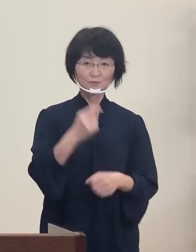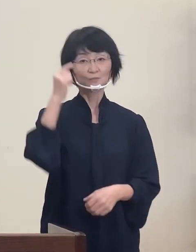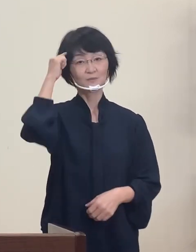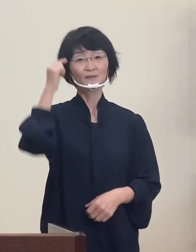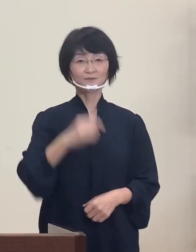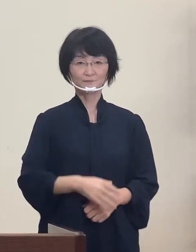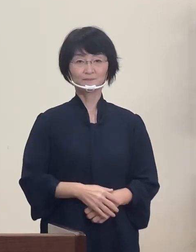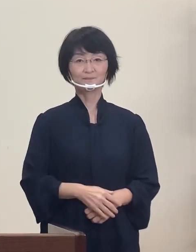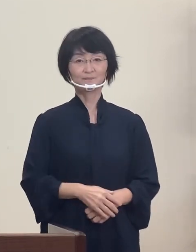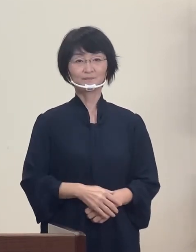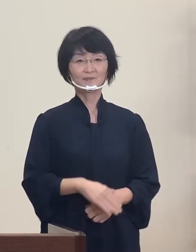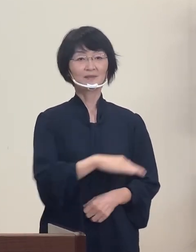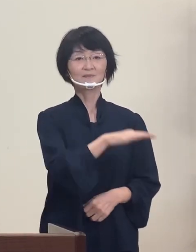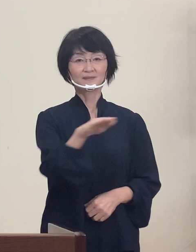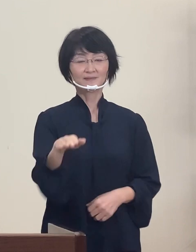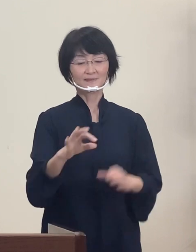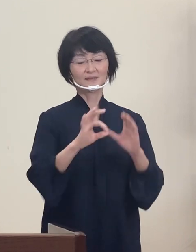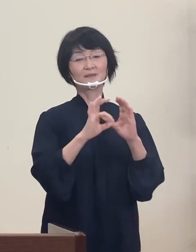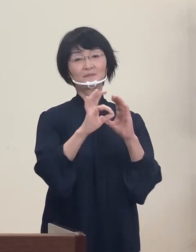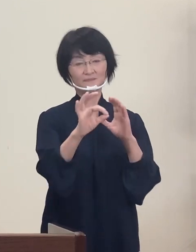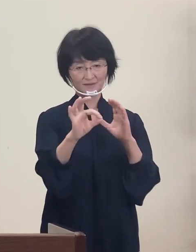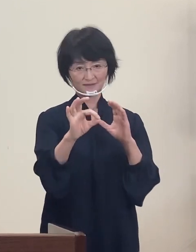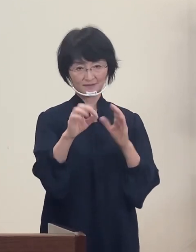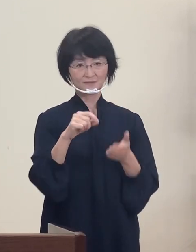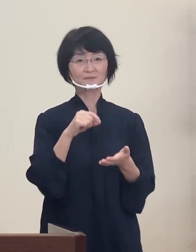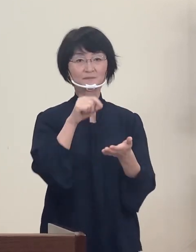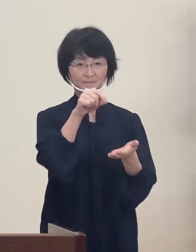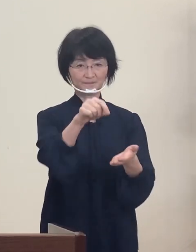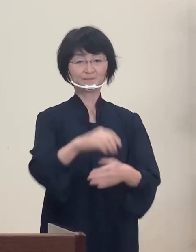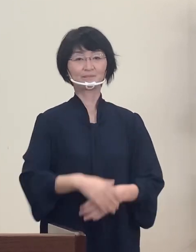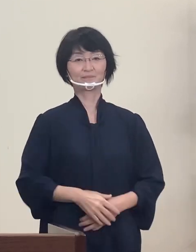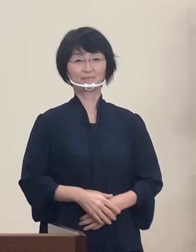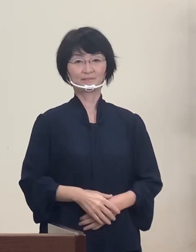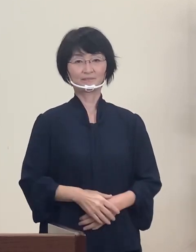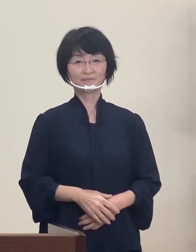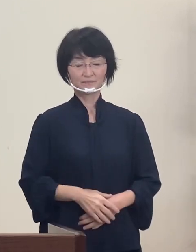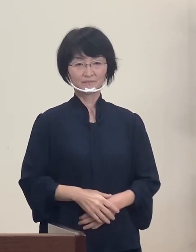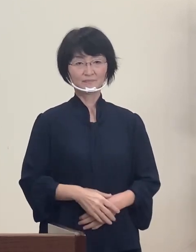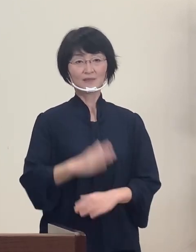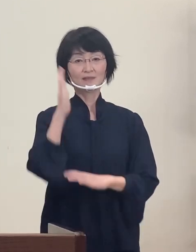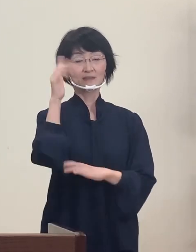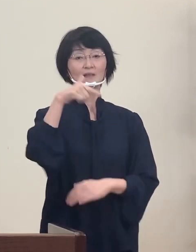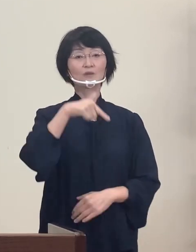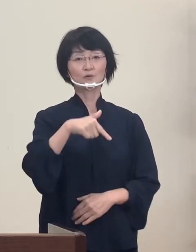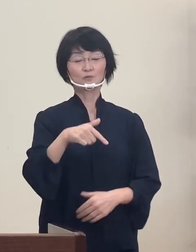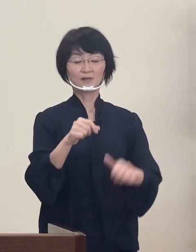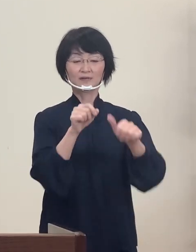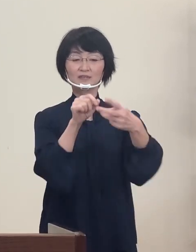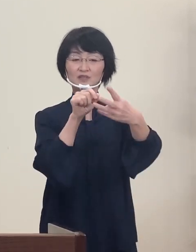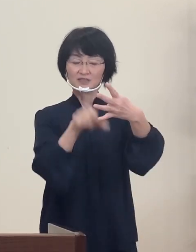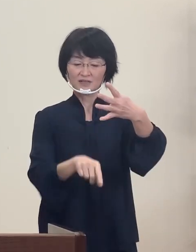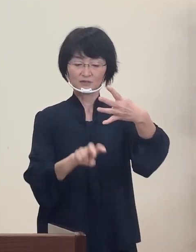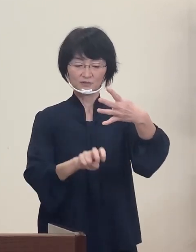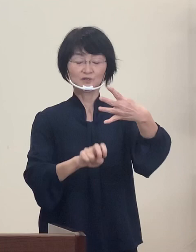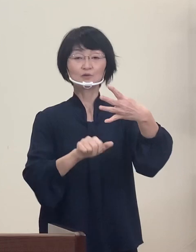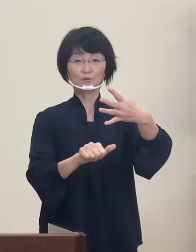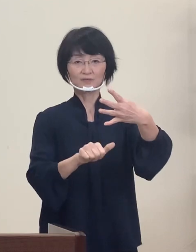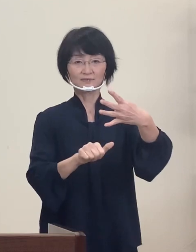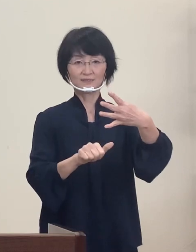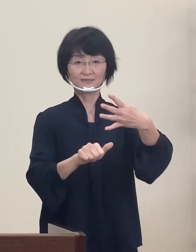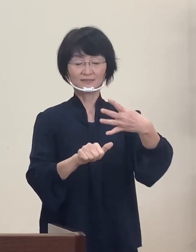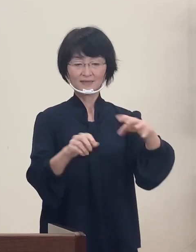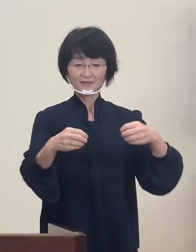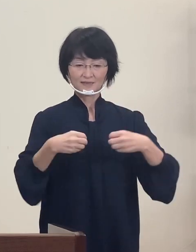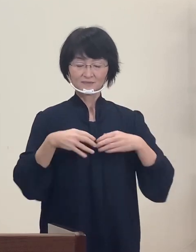一言メッセージを送らせていただきますご案内のとおり政府は4月25日